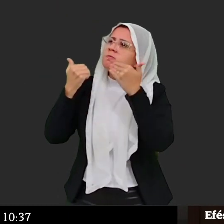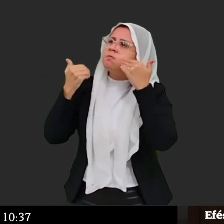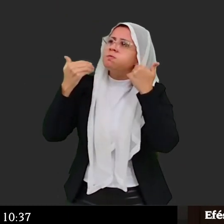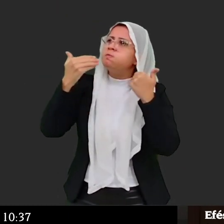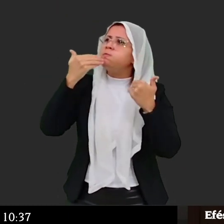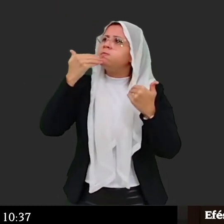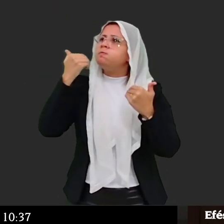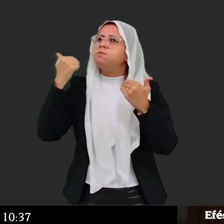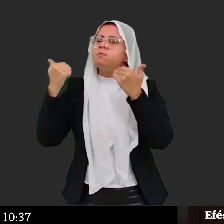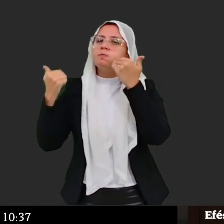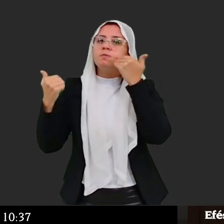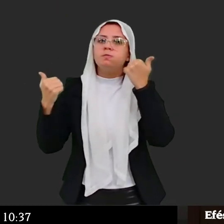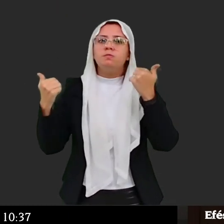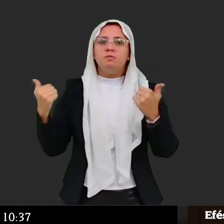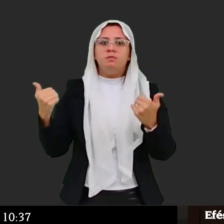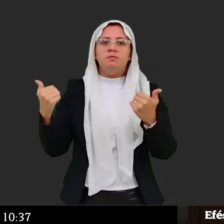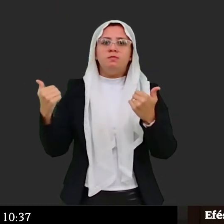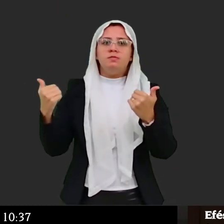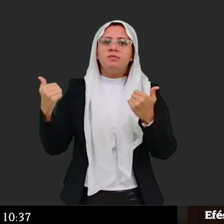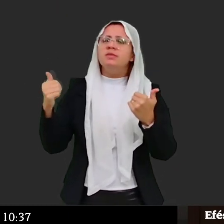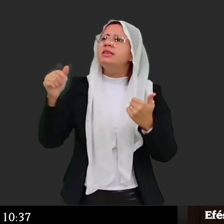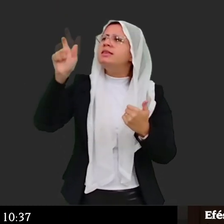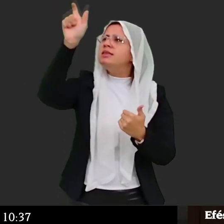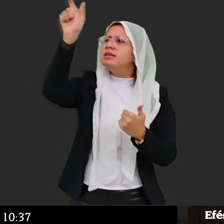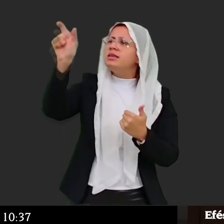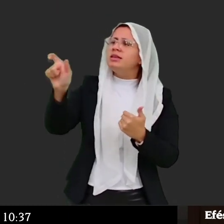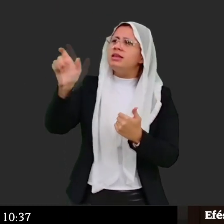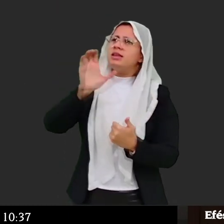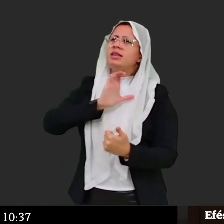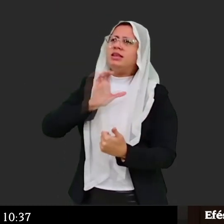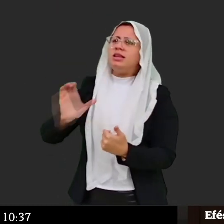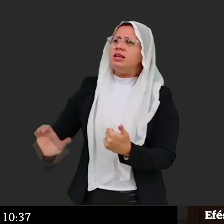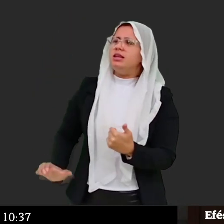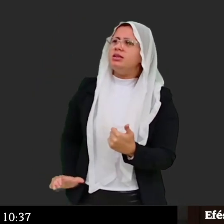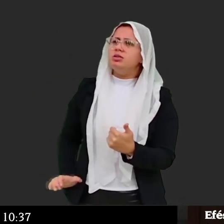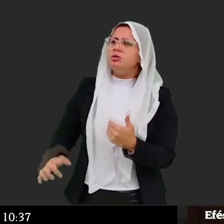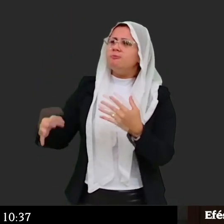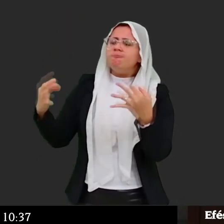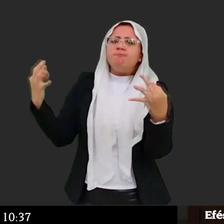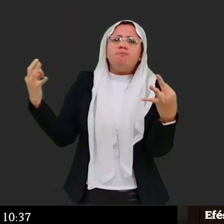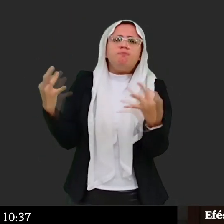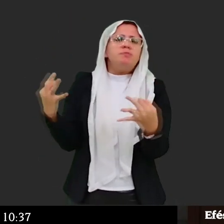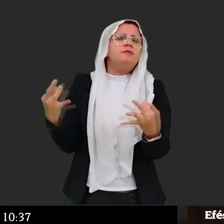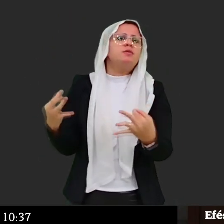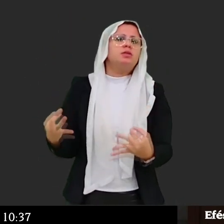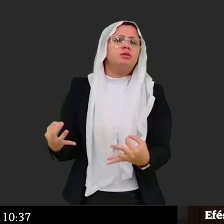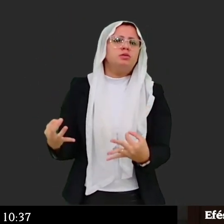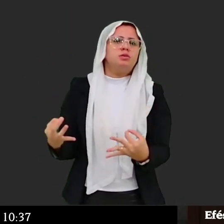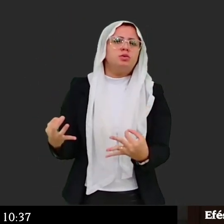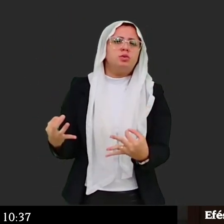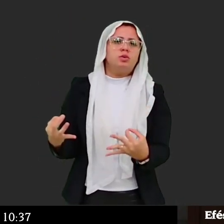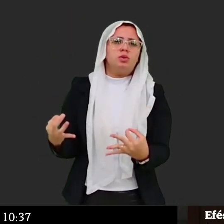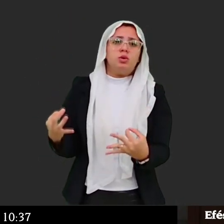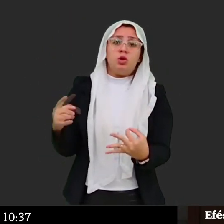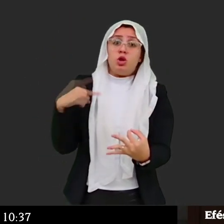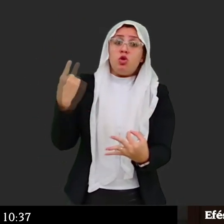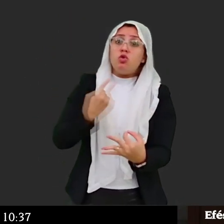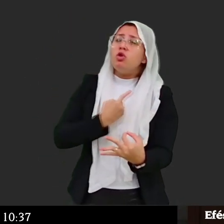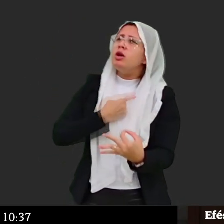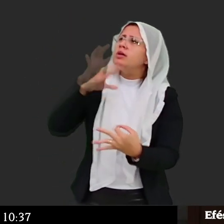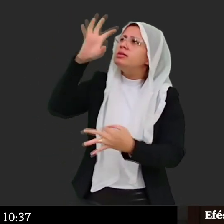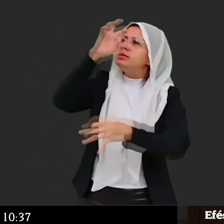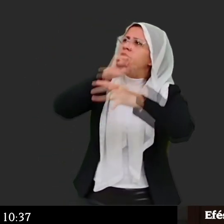da estatura completa de Cristo, para que não sejamos mais meninos